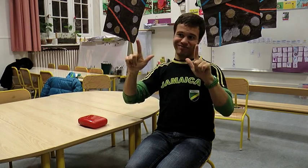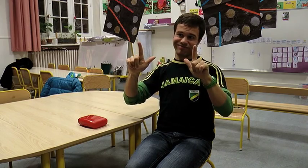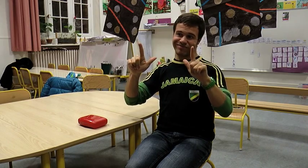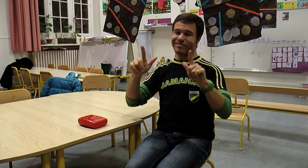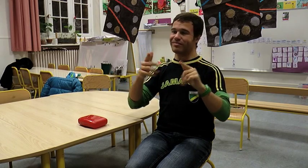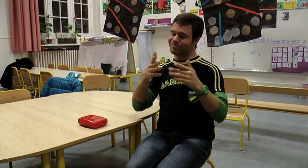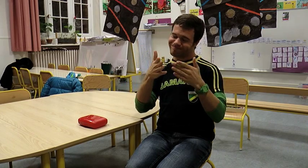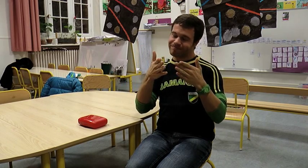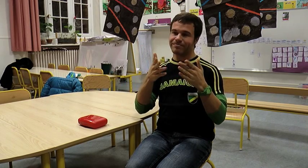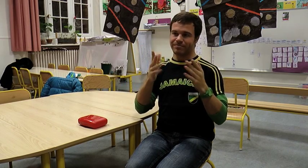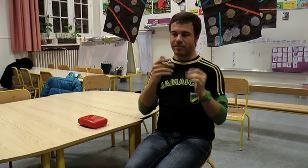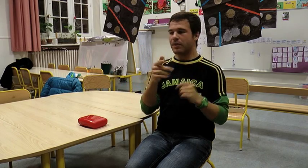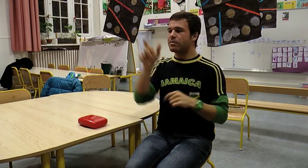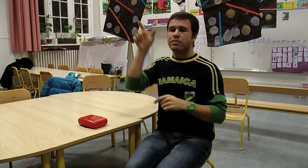C'est comme une langue, c'est sa langue.